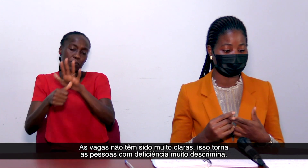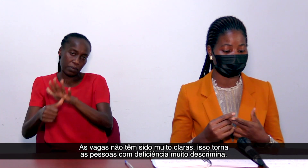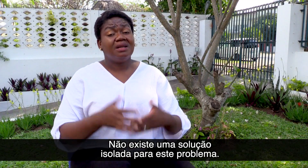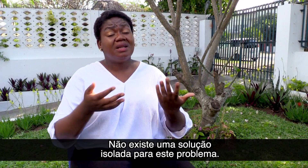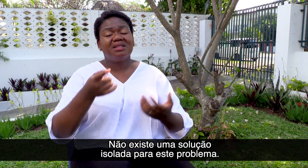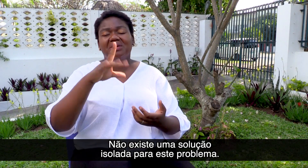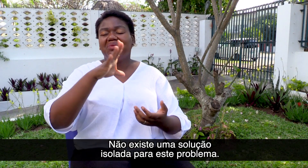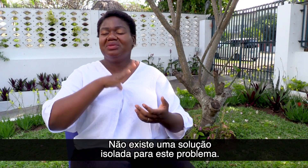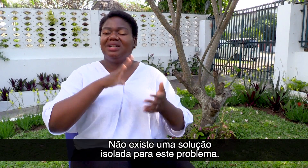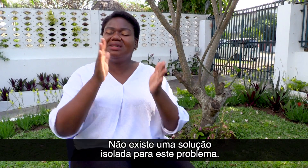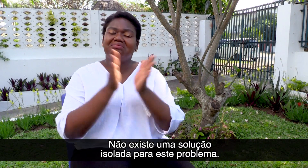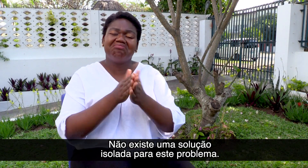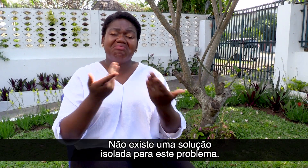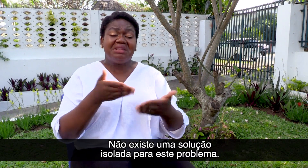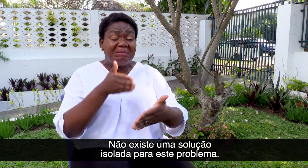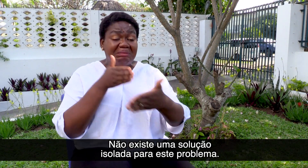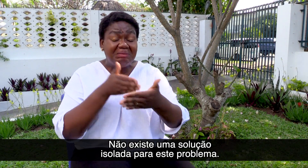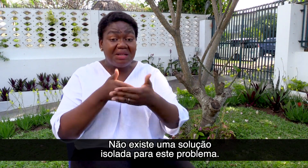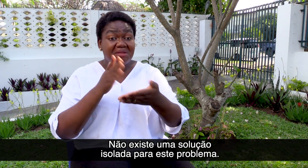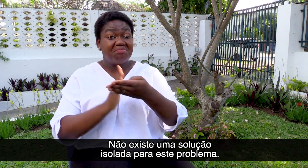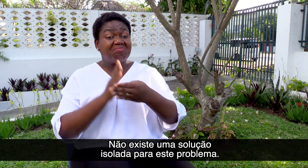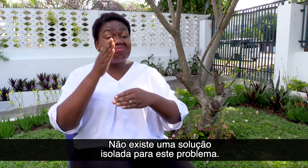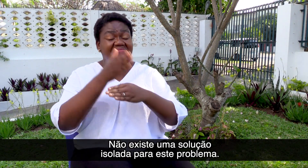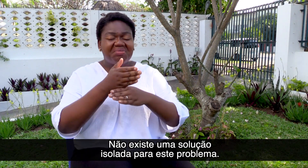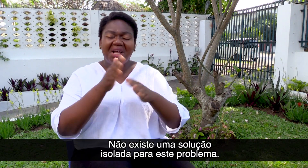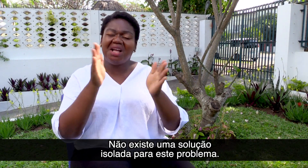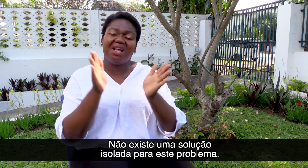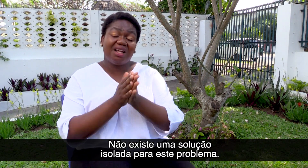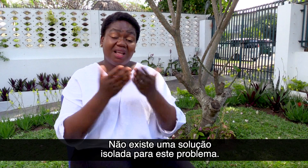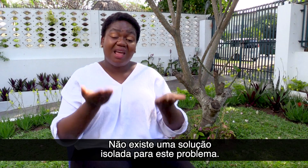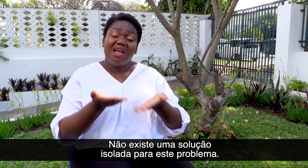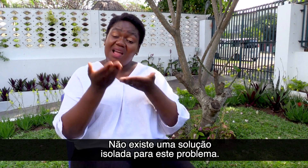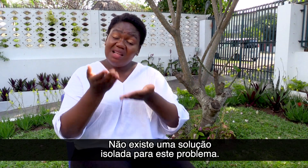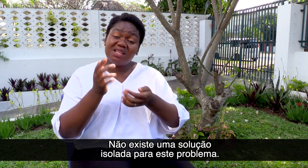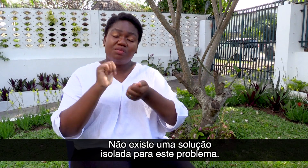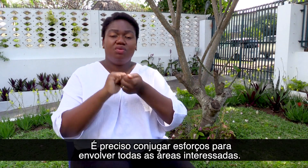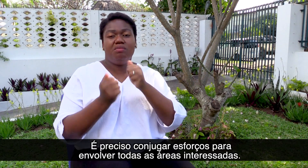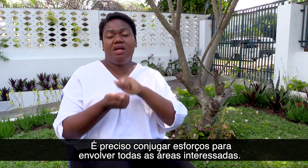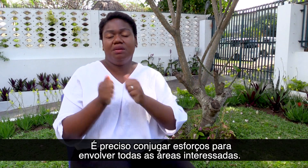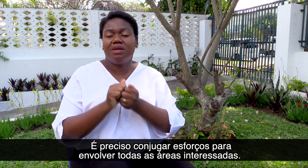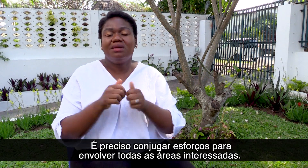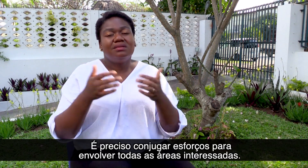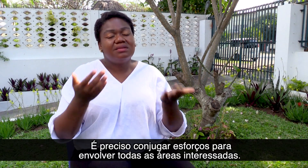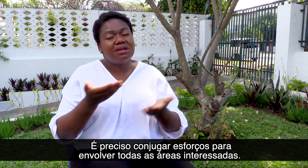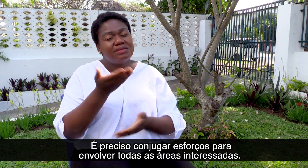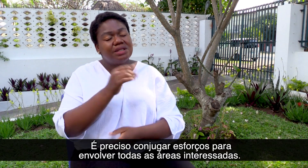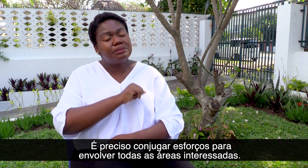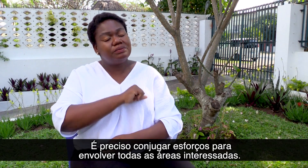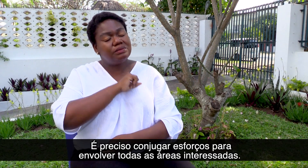Não existe uma solução isolada para este problema. é preciso conjugar esforços para